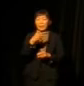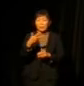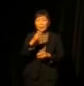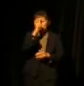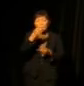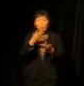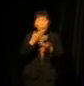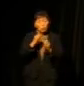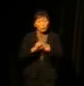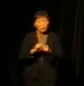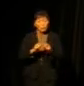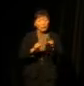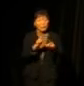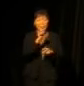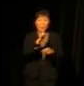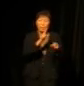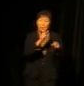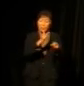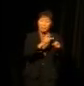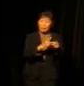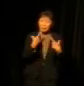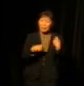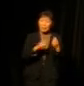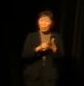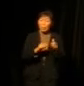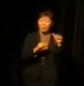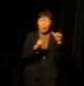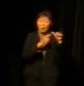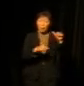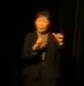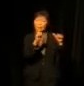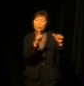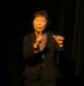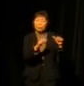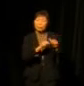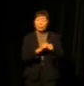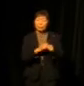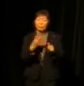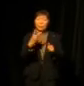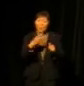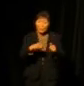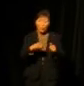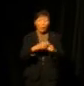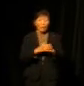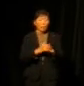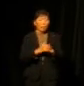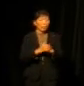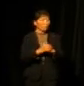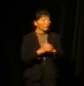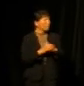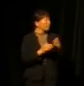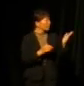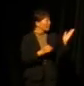はおにぎり1個、あとはね、紙パックに牛乳1つ、あとはベビーチーズか、さだかまが1